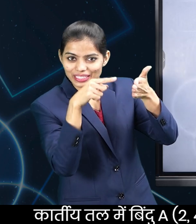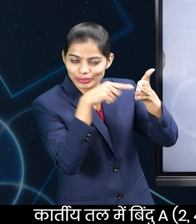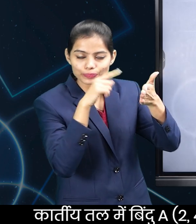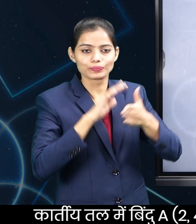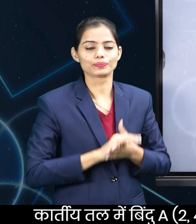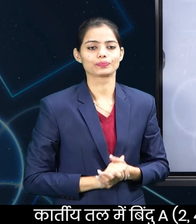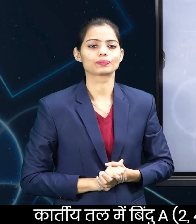D